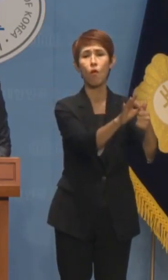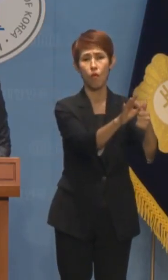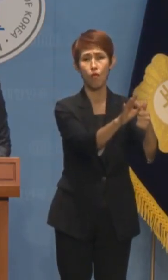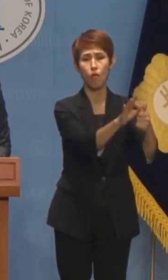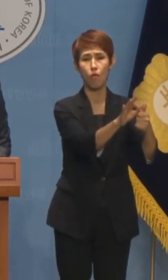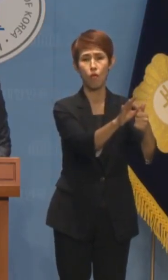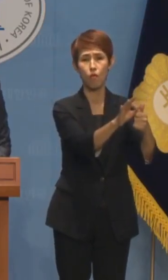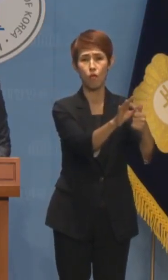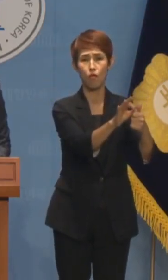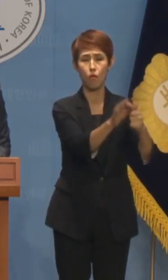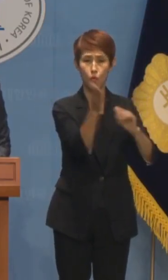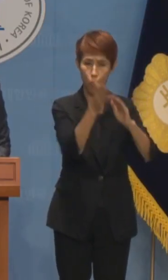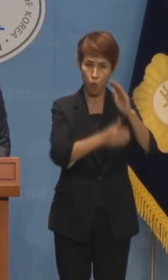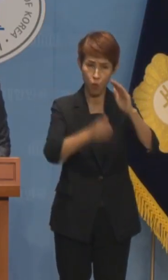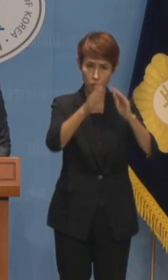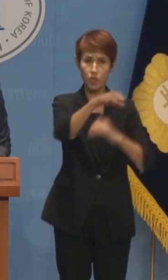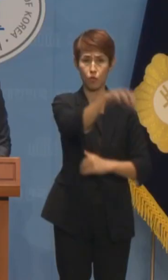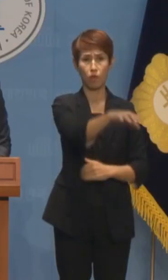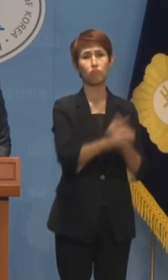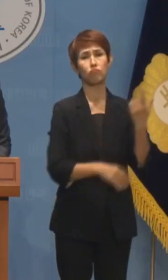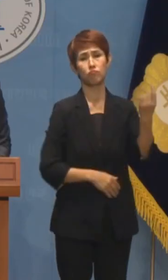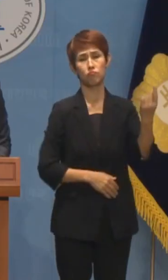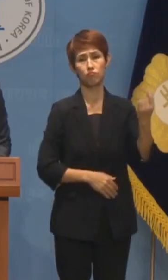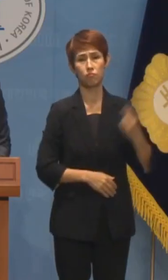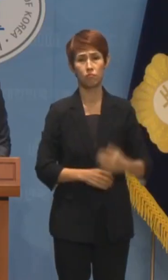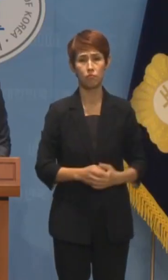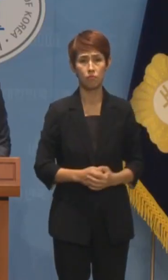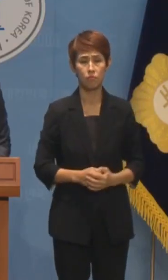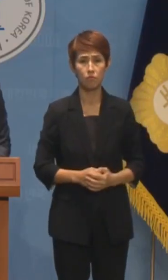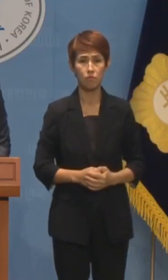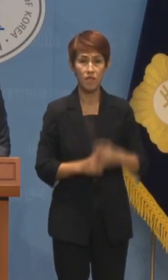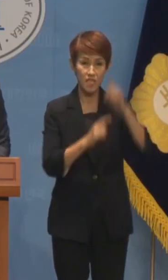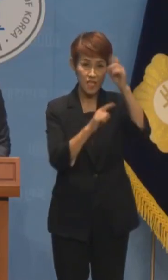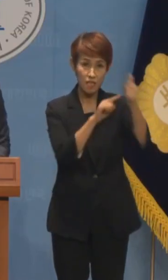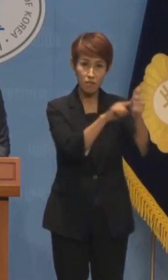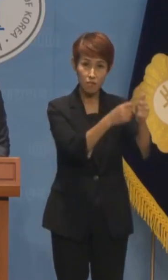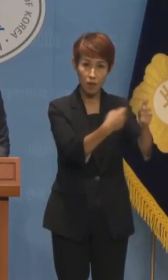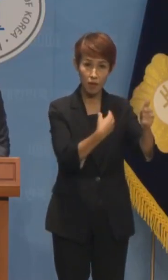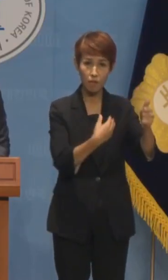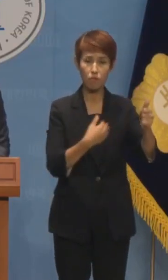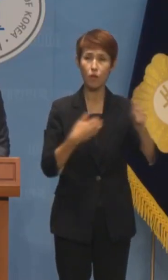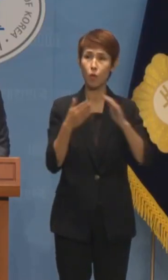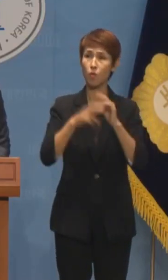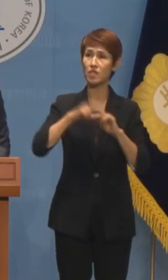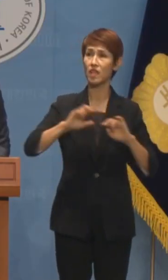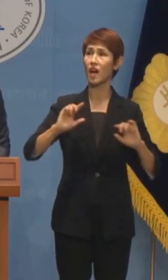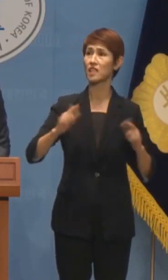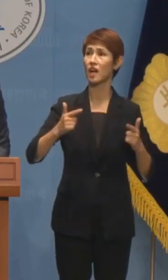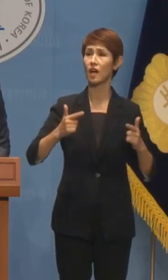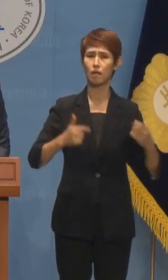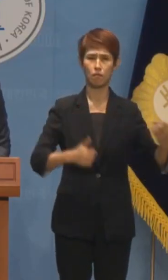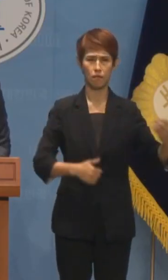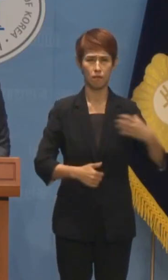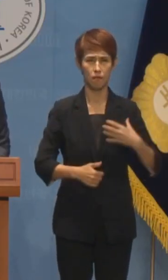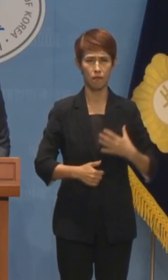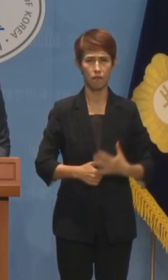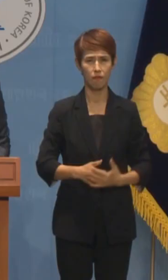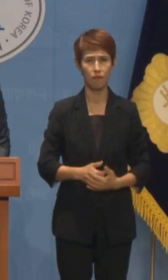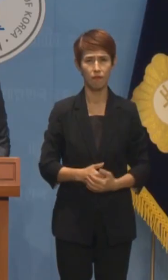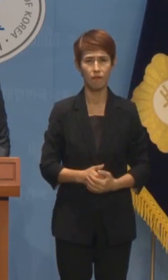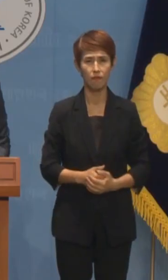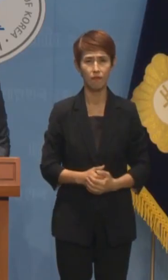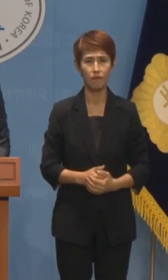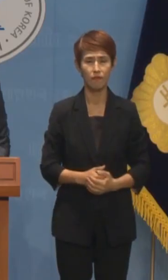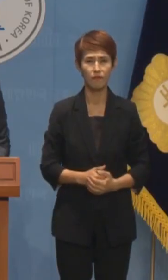받으며 공공성을 띈 기관입니다. 그런데도 이기흥 회장은 자신이 공직자가 아니라고